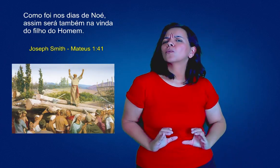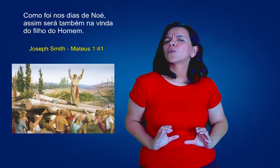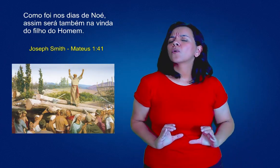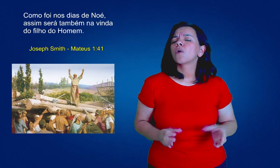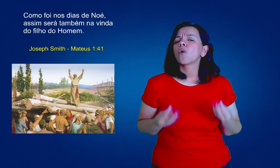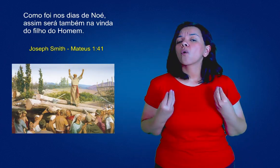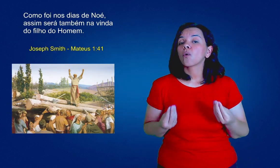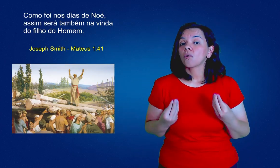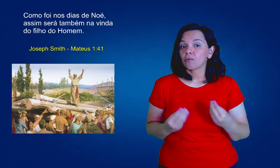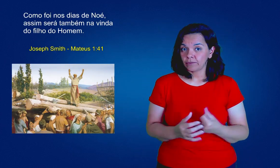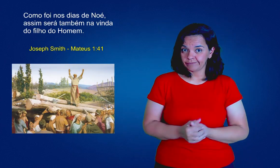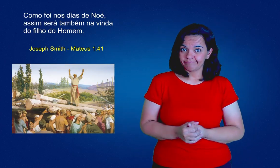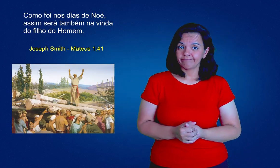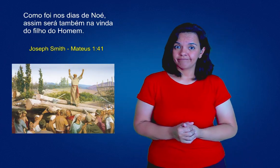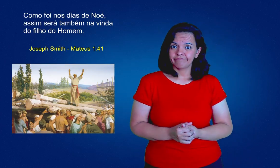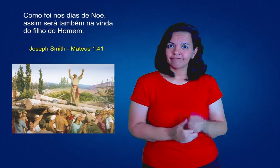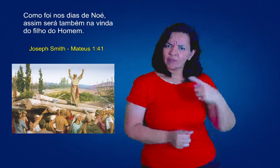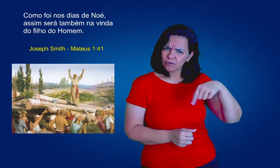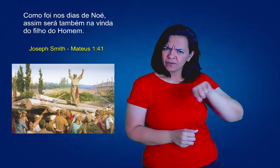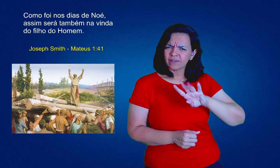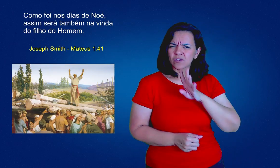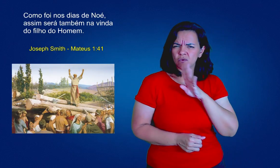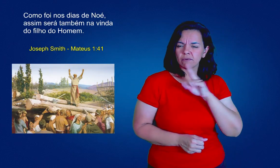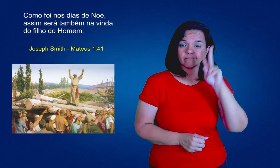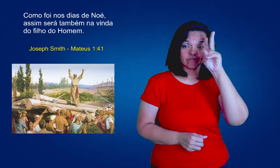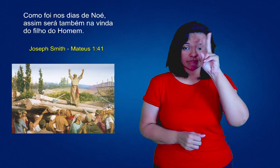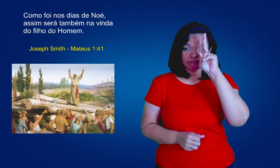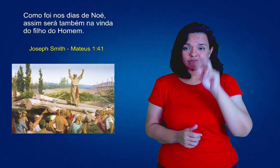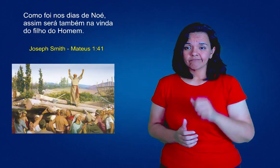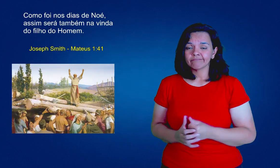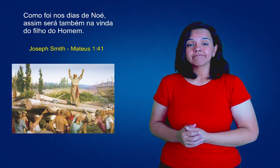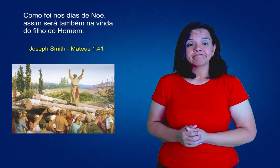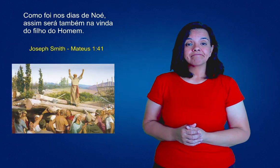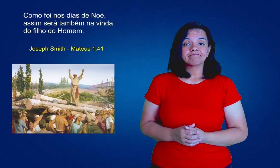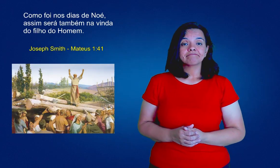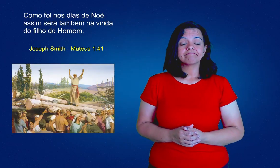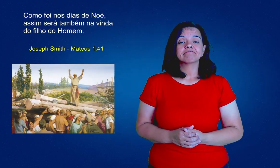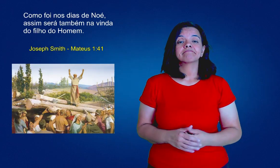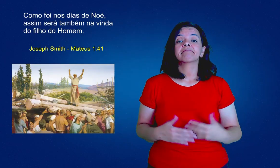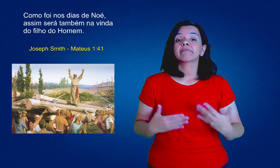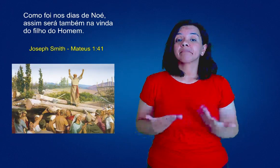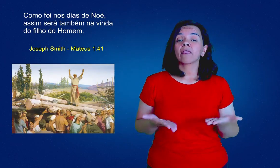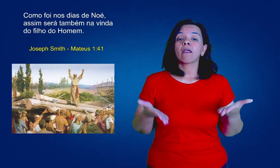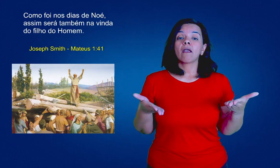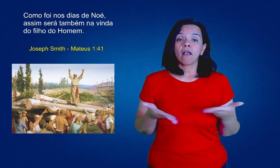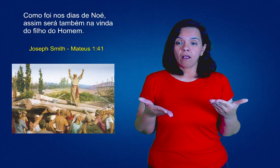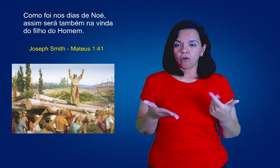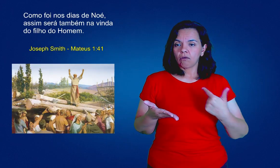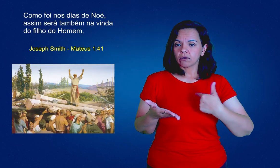Como as pessoas se comportavam diante do profeta? Vocês conhecem essa história?